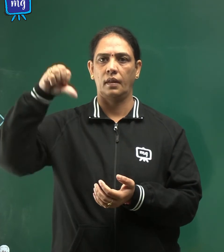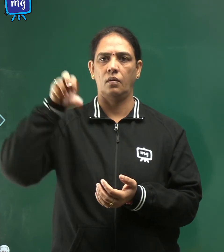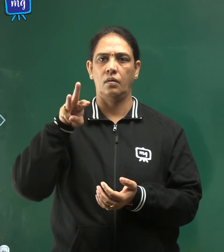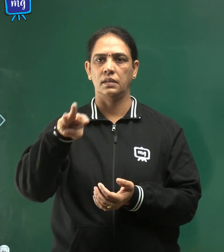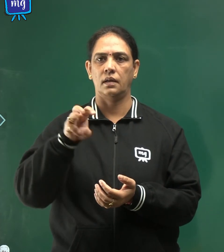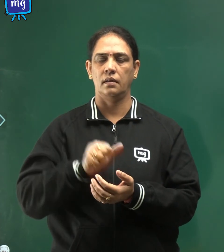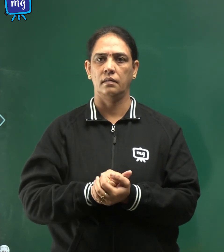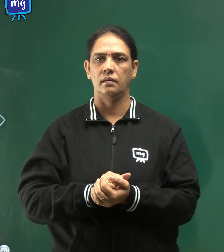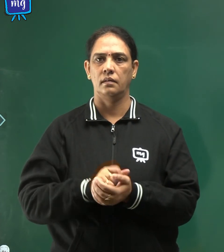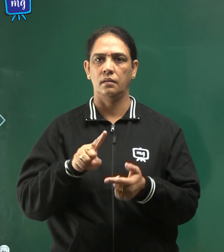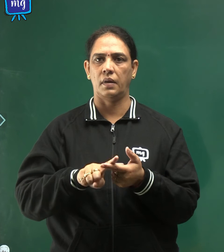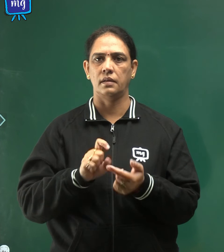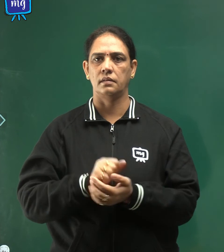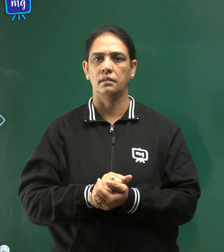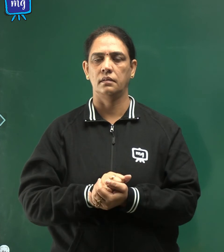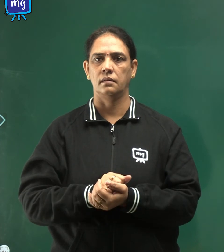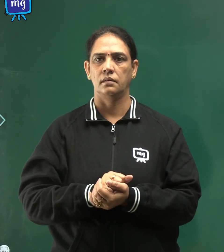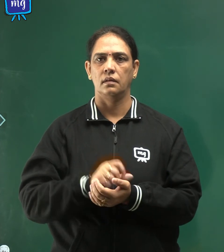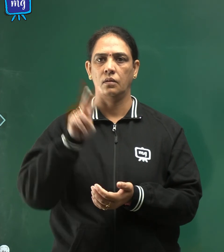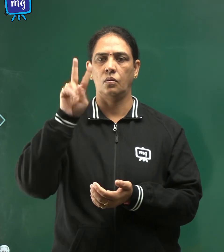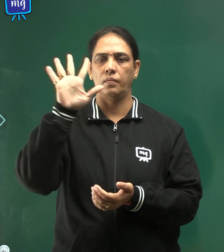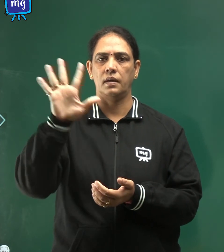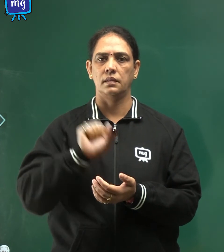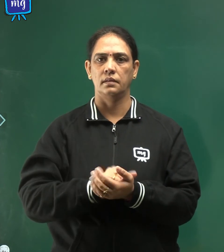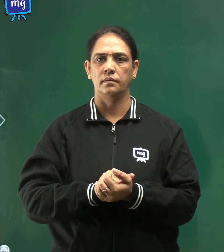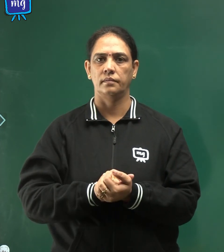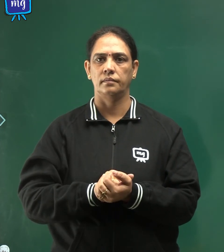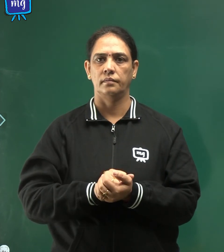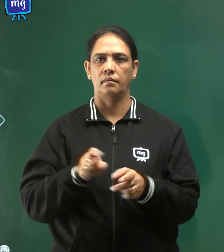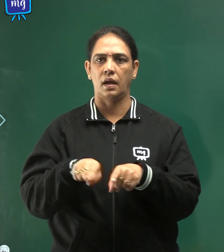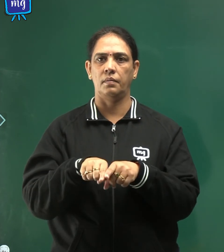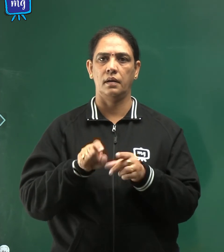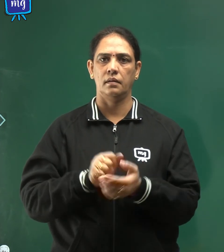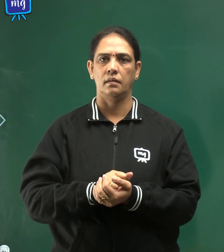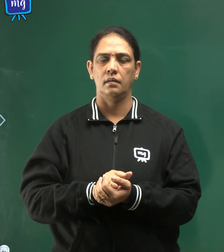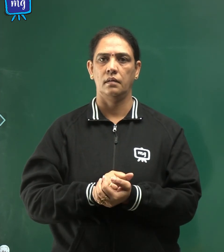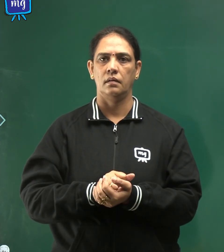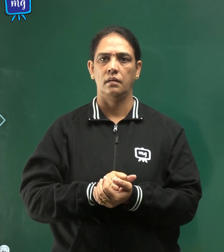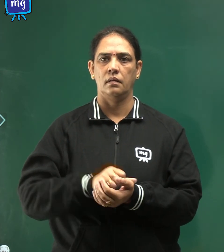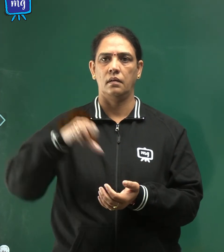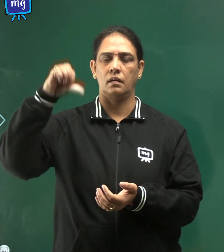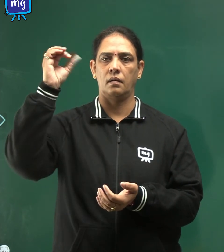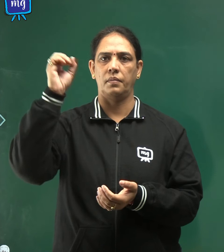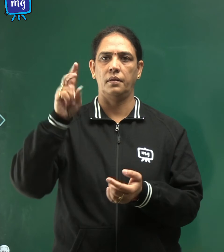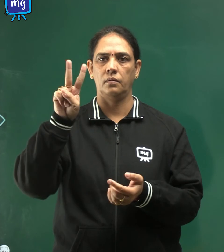9000 प्लस 25 बराबर 90 25।